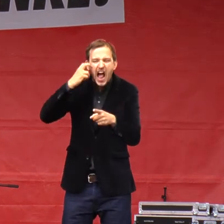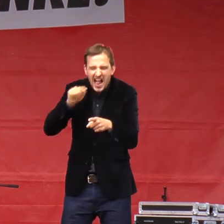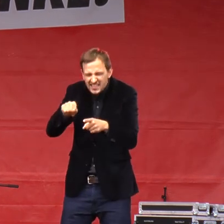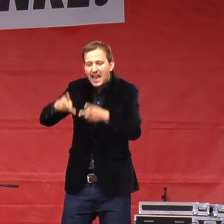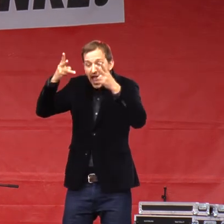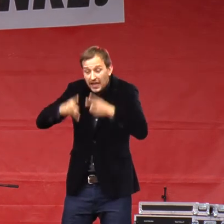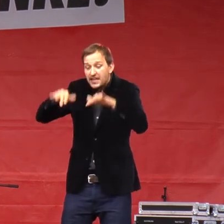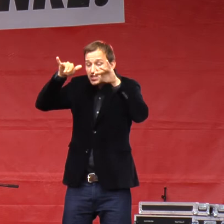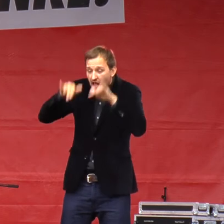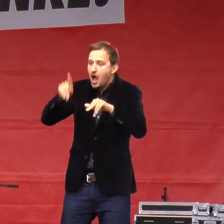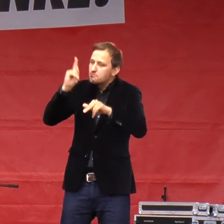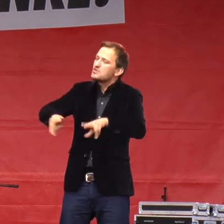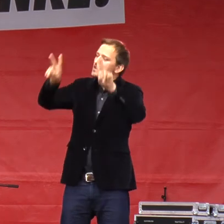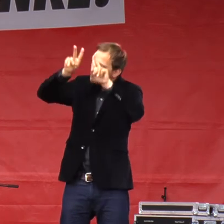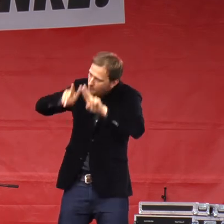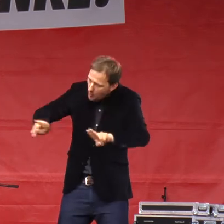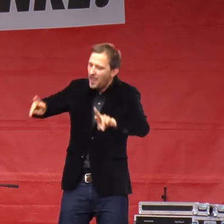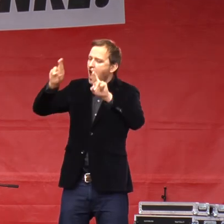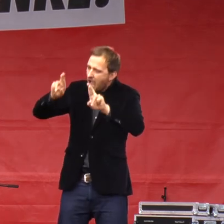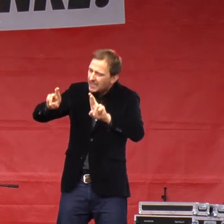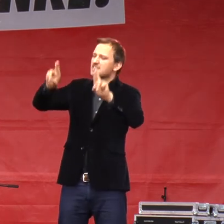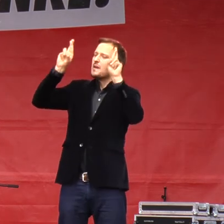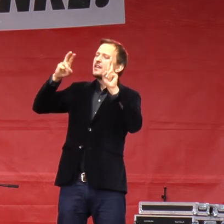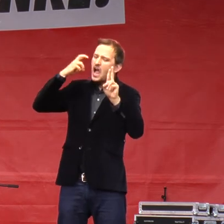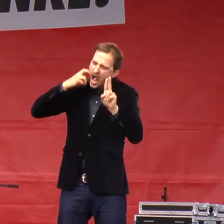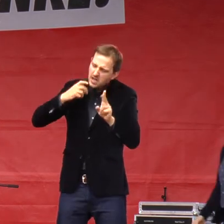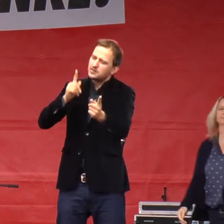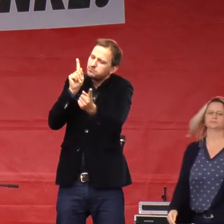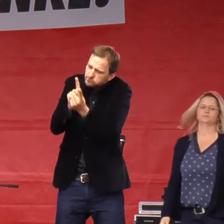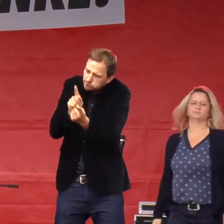ein Recht, in Würde und Respekt alt zu werden.